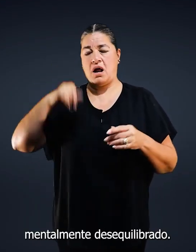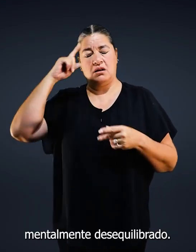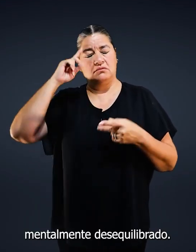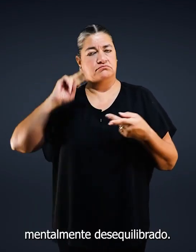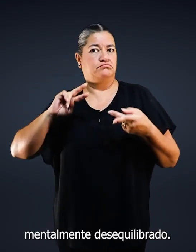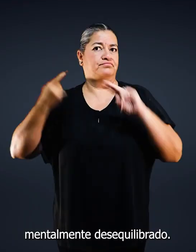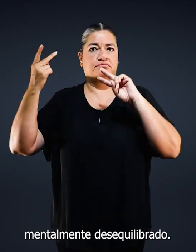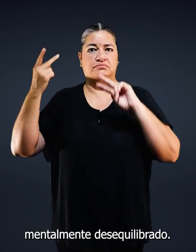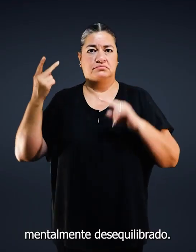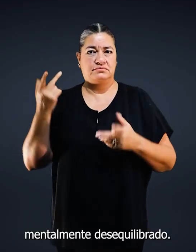mentalmente desequilibrado.